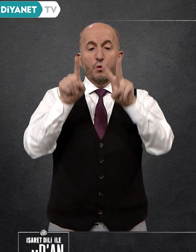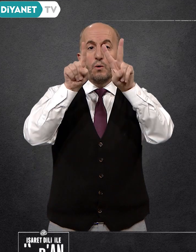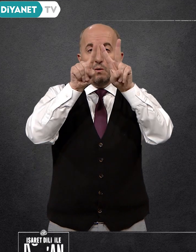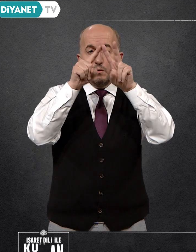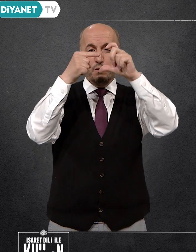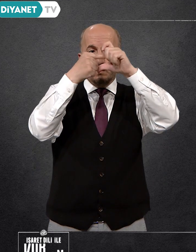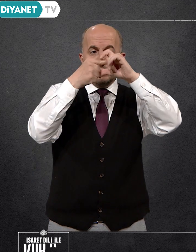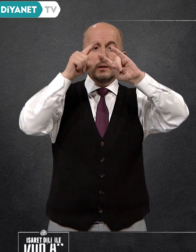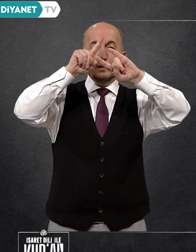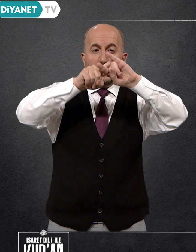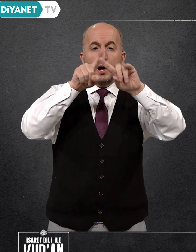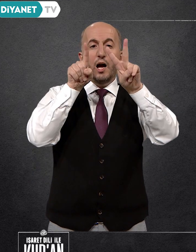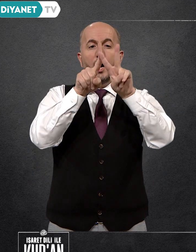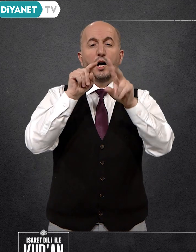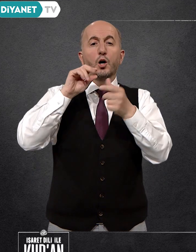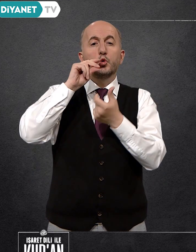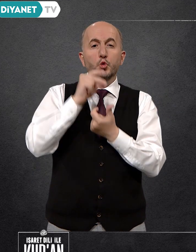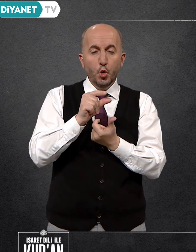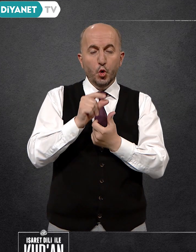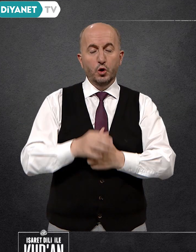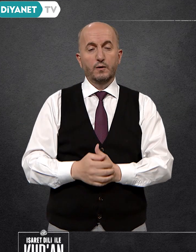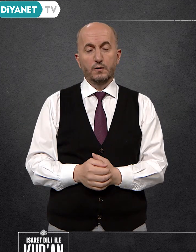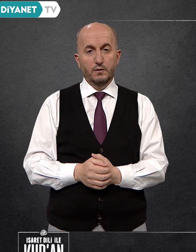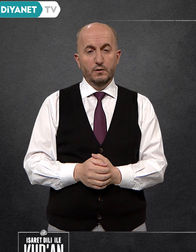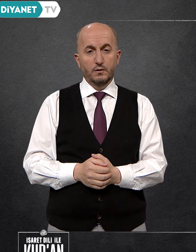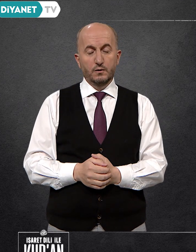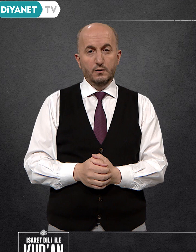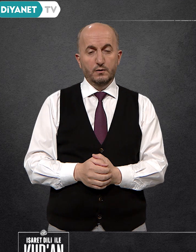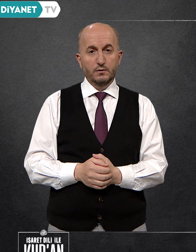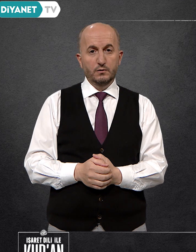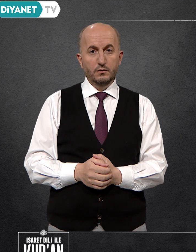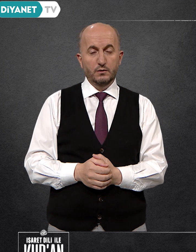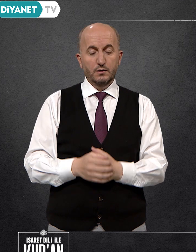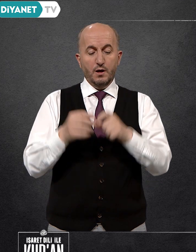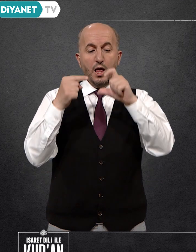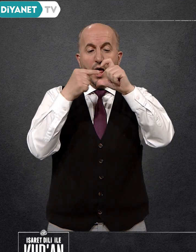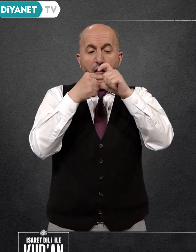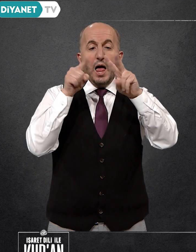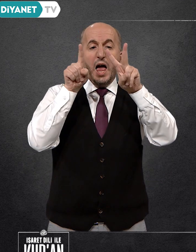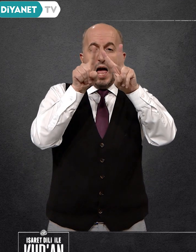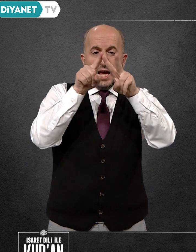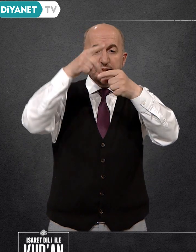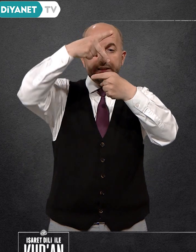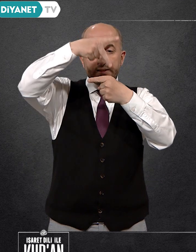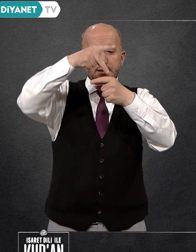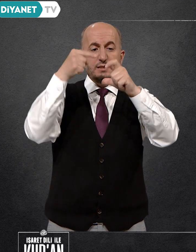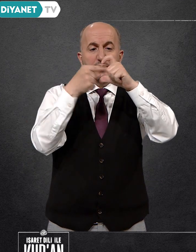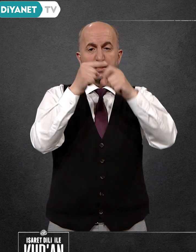bu Nehri Tüh en sele enzele